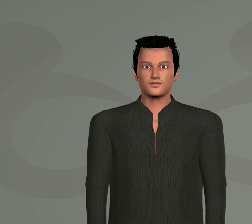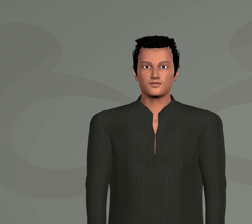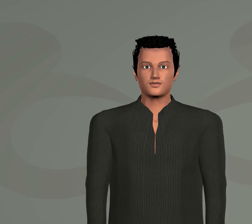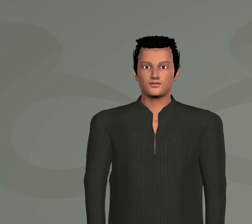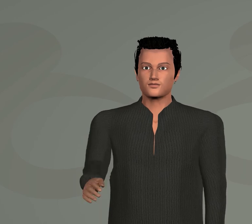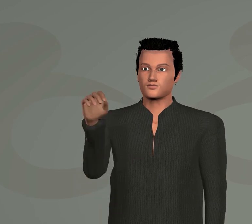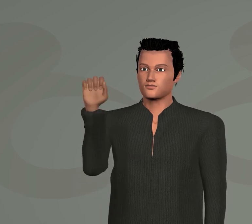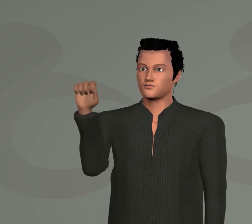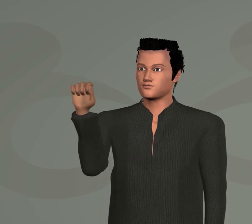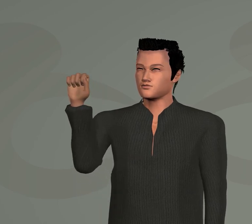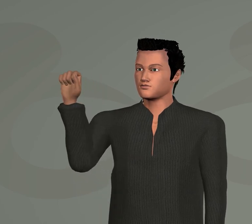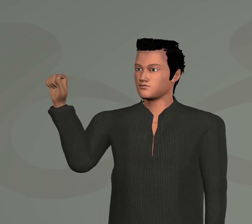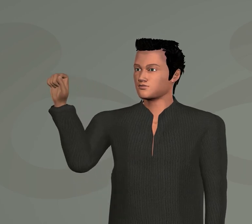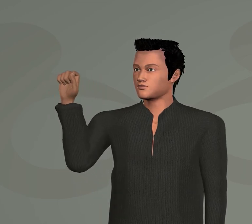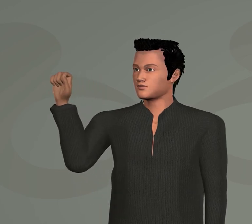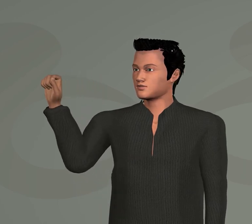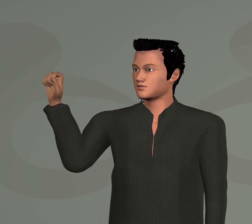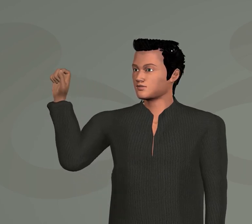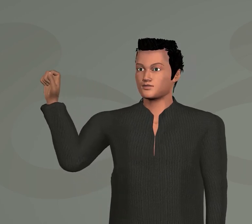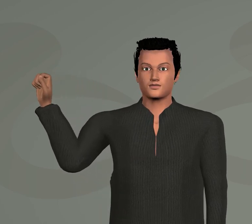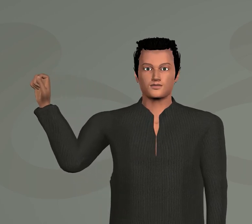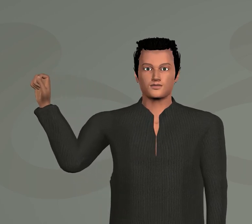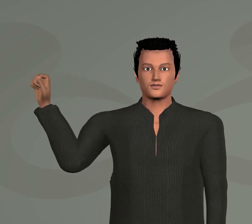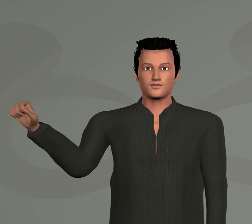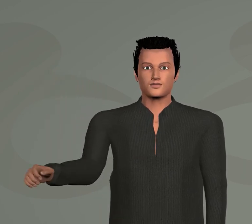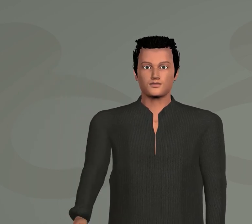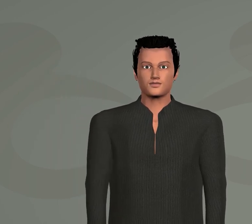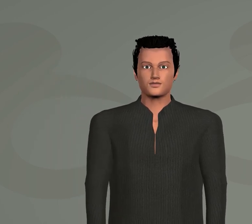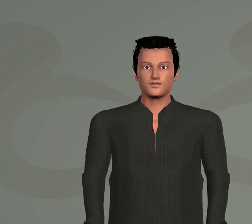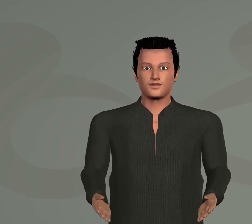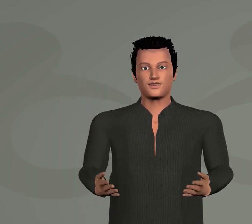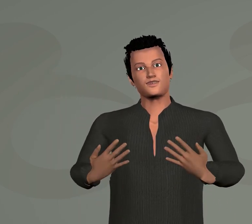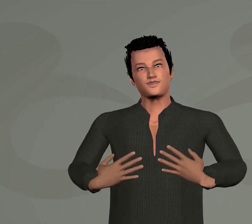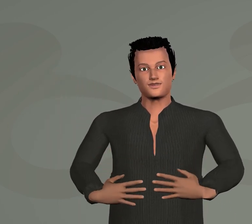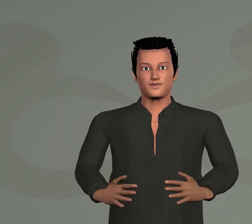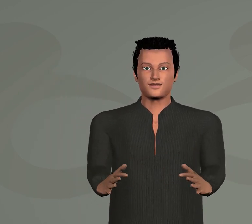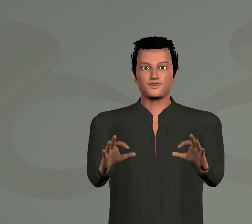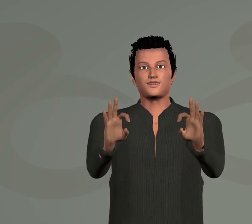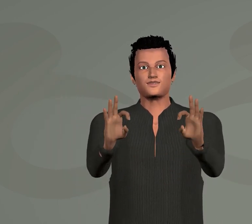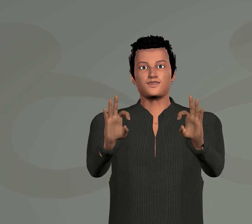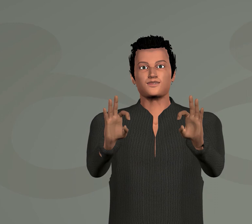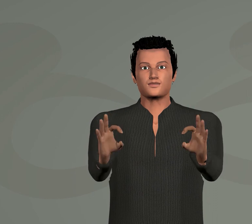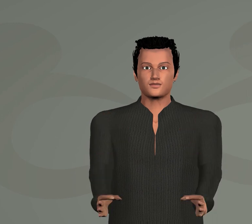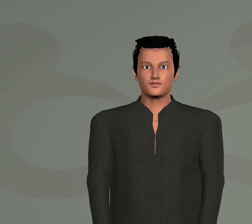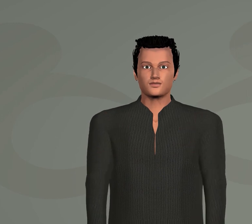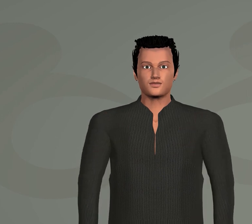उनके कल्यान और सिम्रिद्धी में ही मेरा सुक नहित